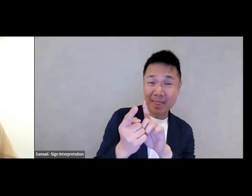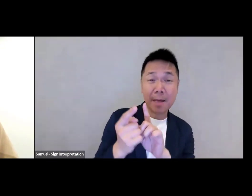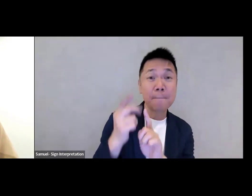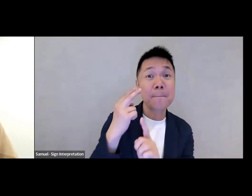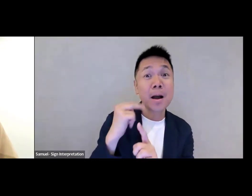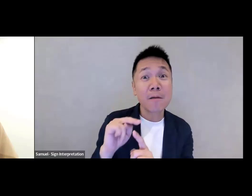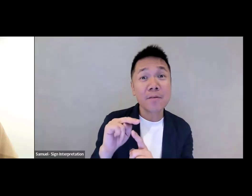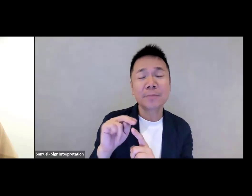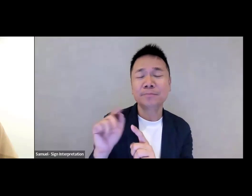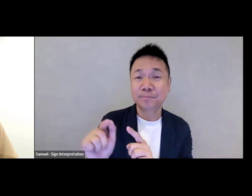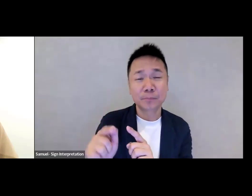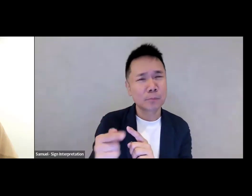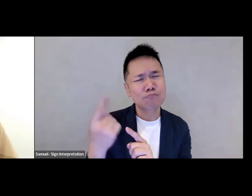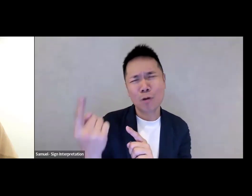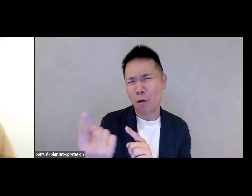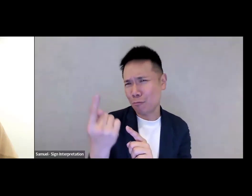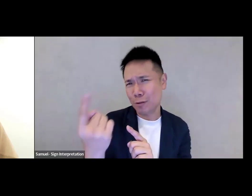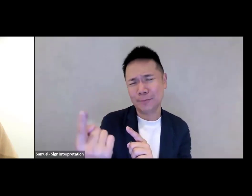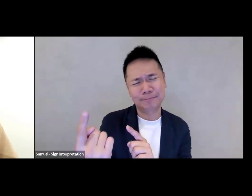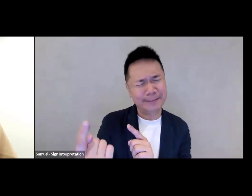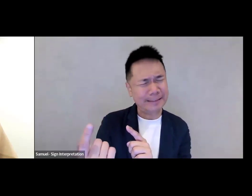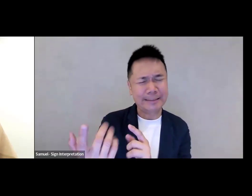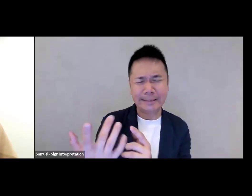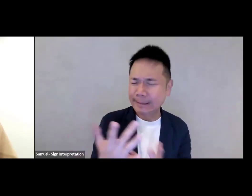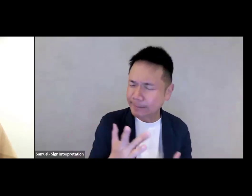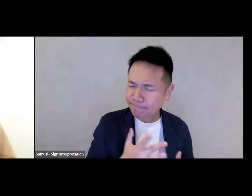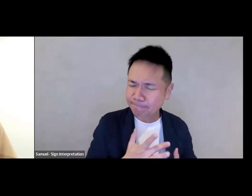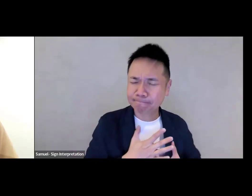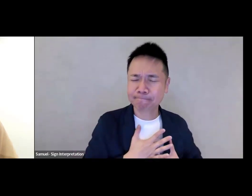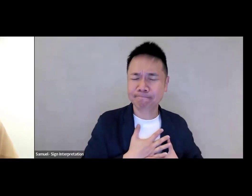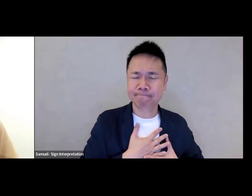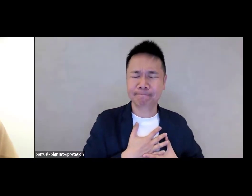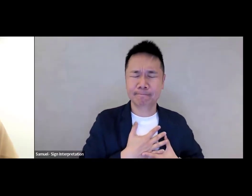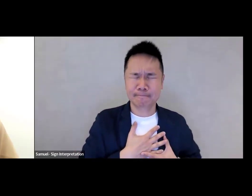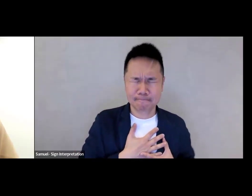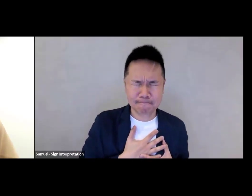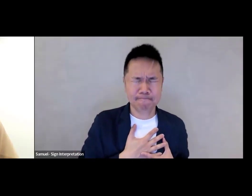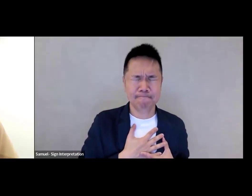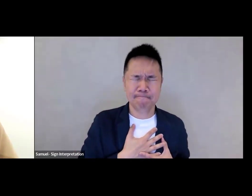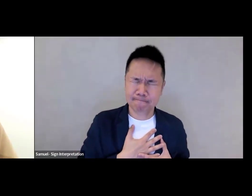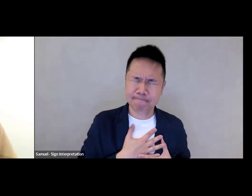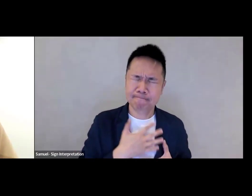次见面，我们在泰国曼谷的会议。